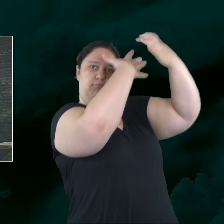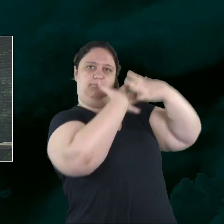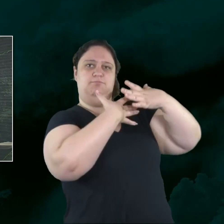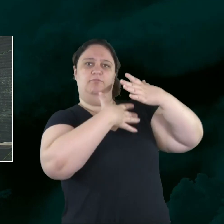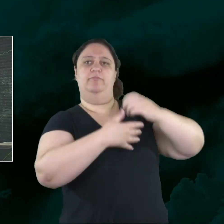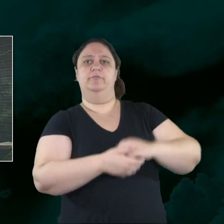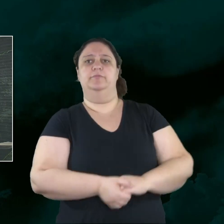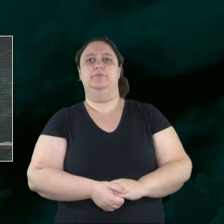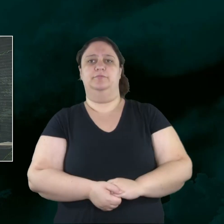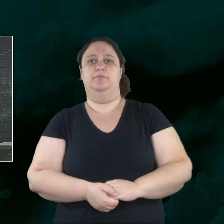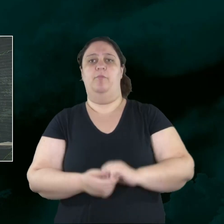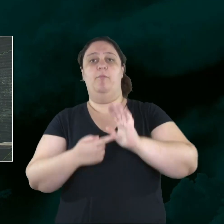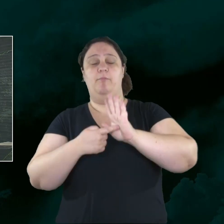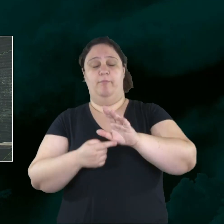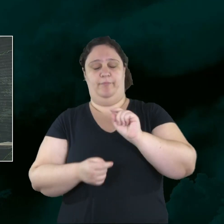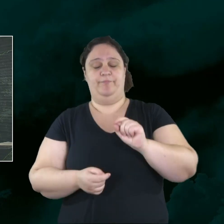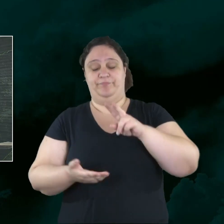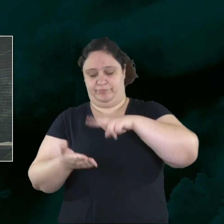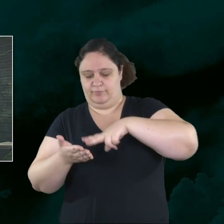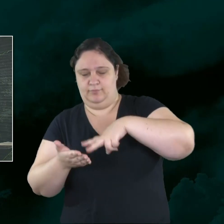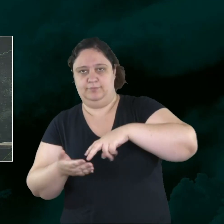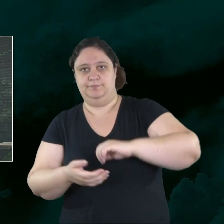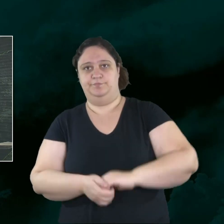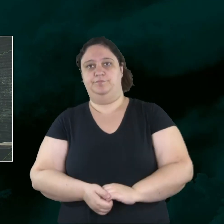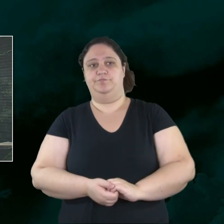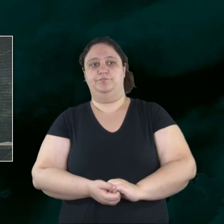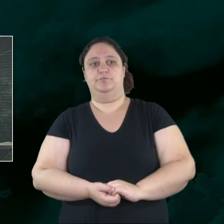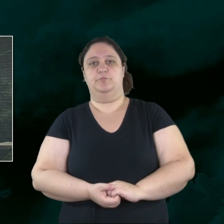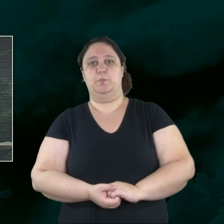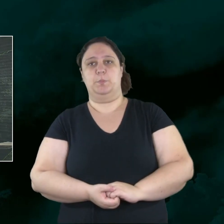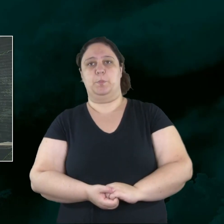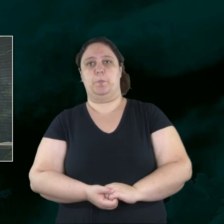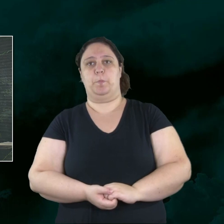Tá? Aqui diz o seguinte, eu vou ler para vocês, aqui diz assim,